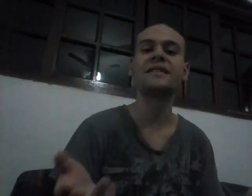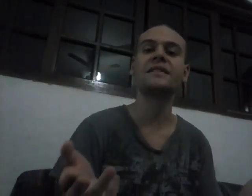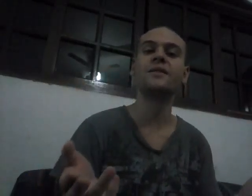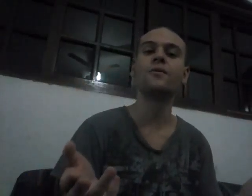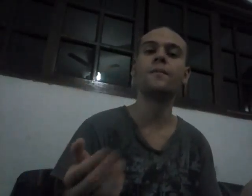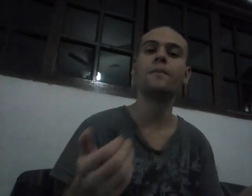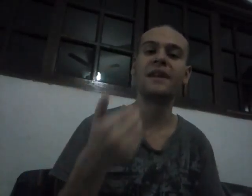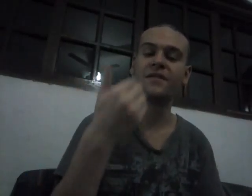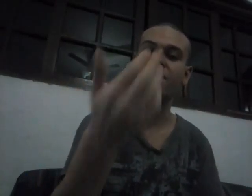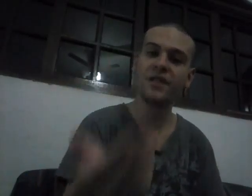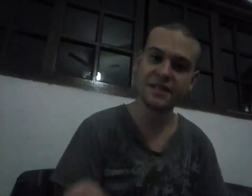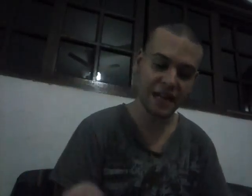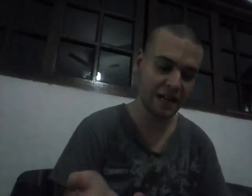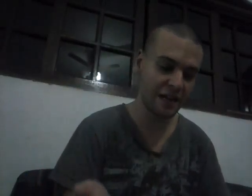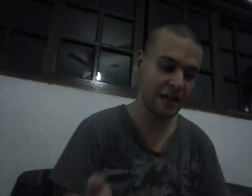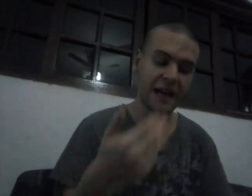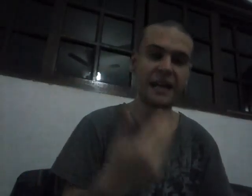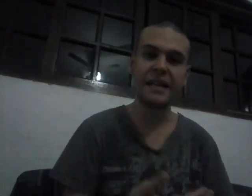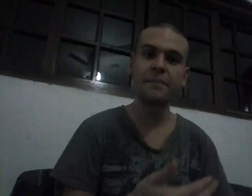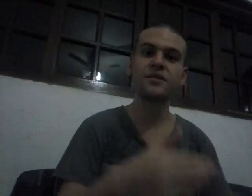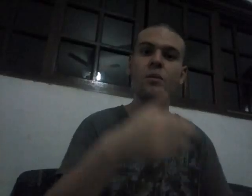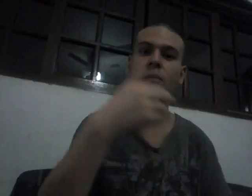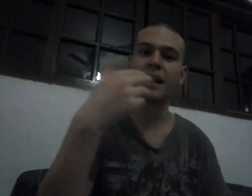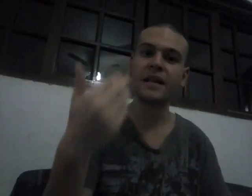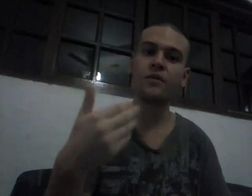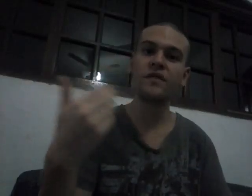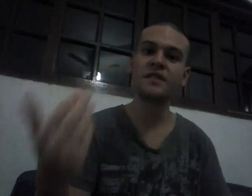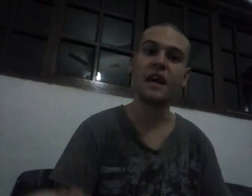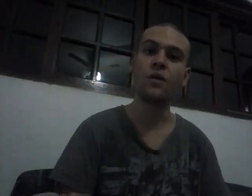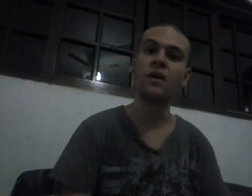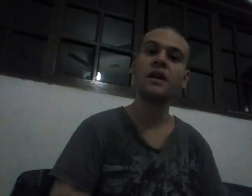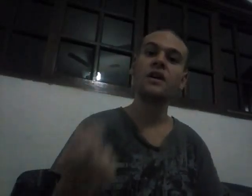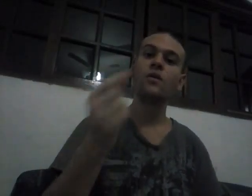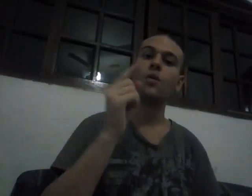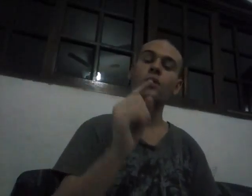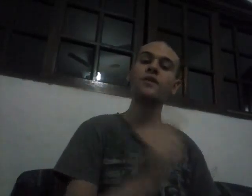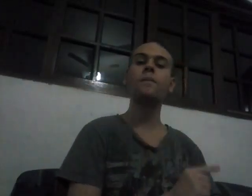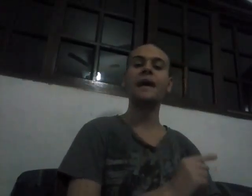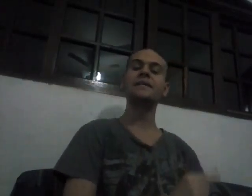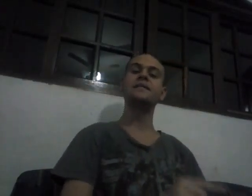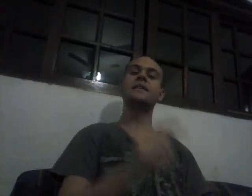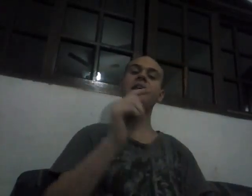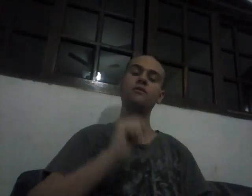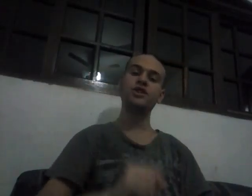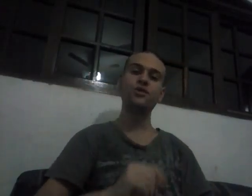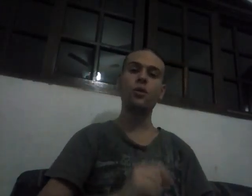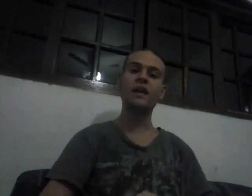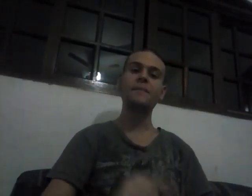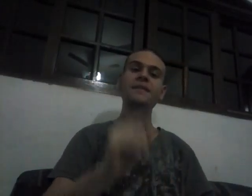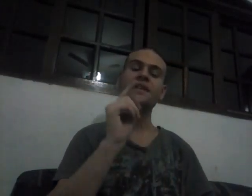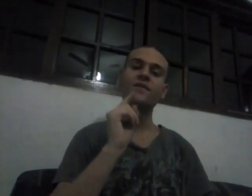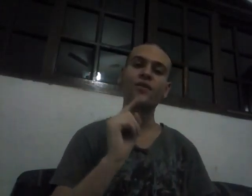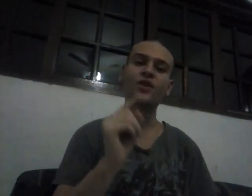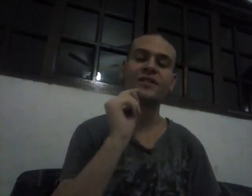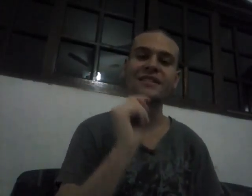votação para favorizar a Libras como uma língua oficial. O único país que continuou com a Libras foi os